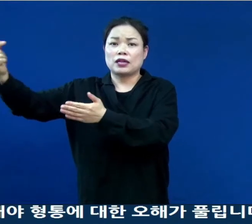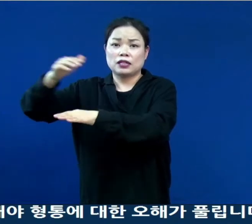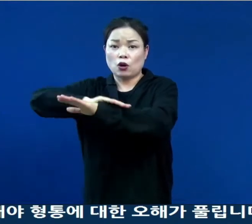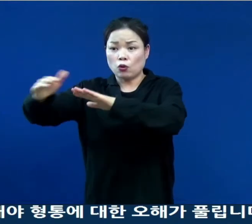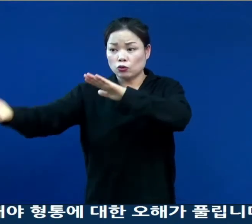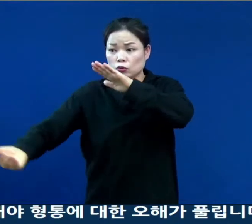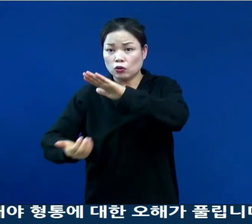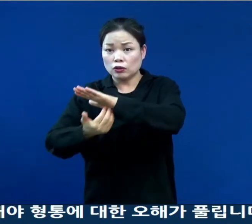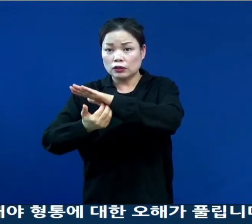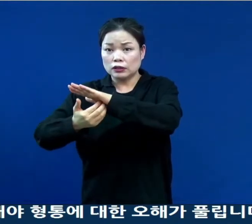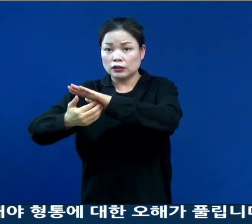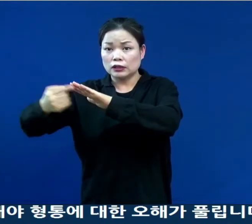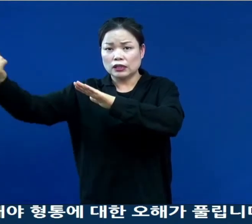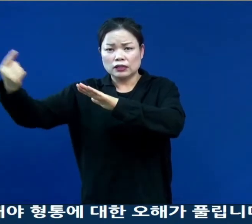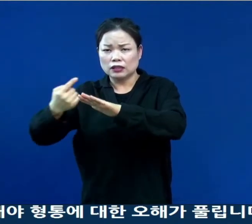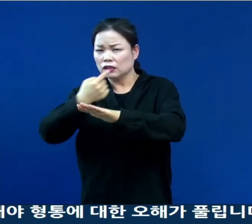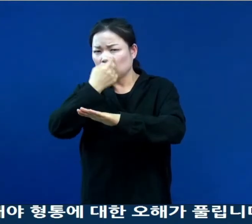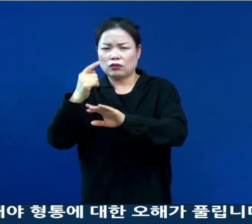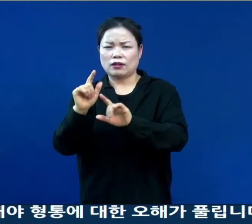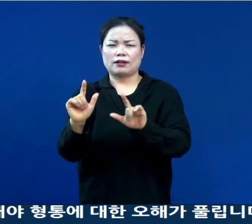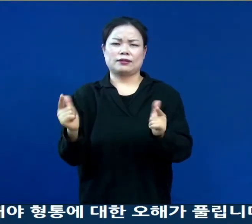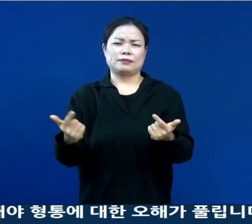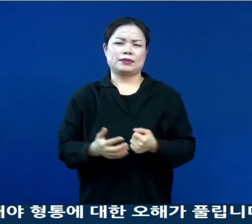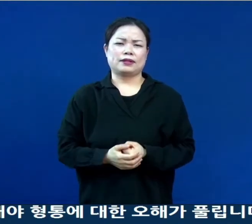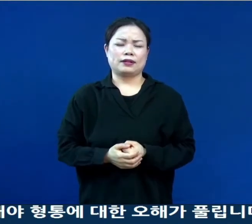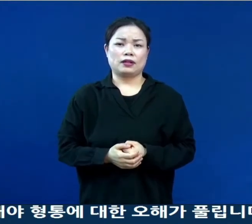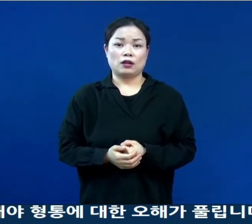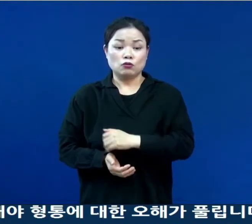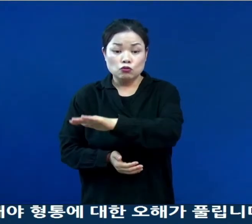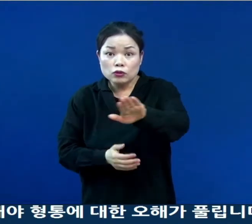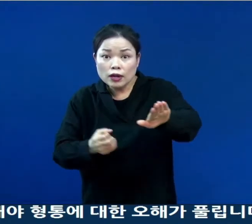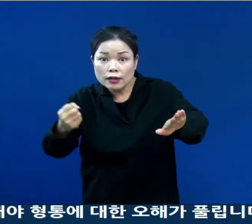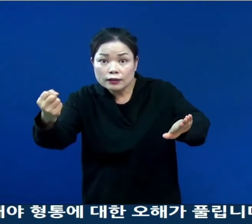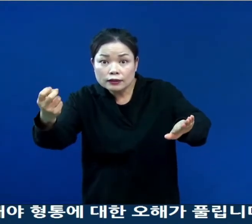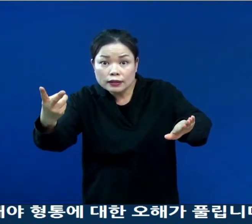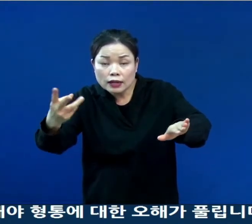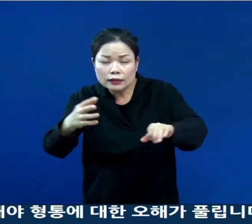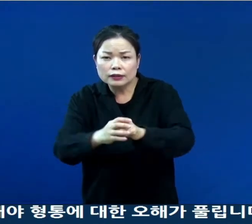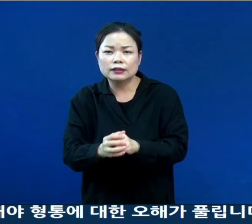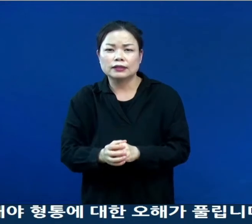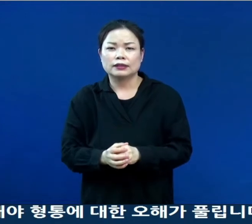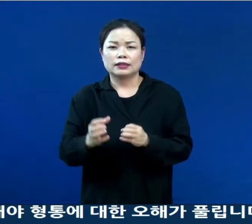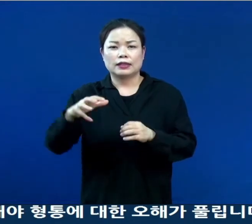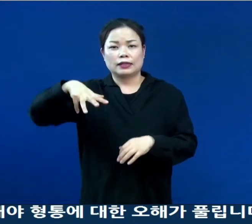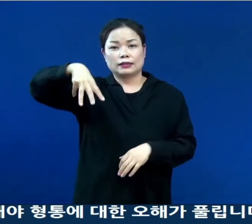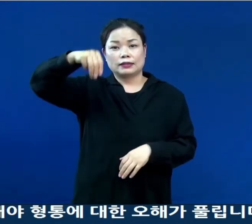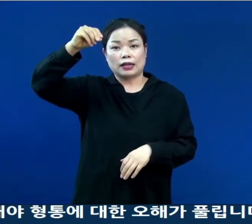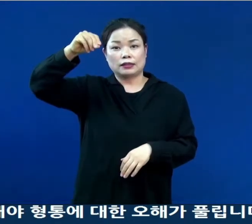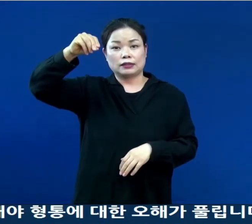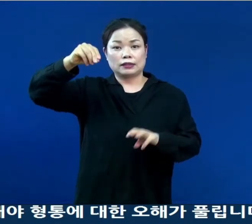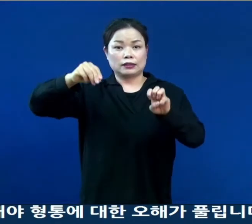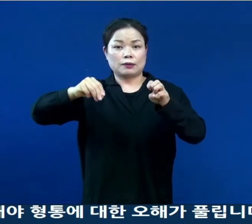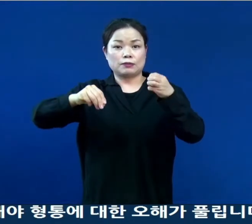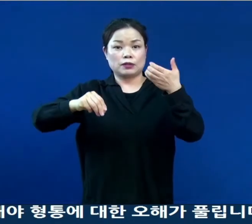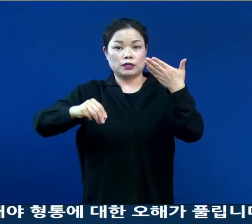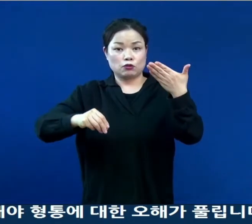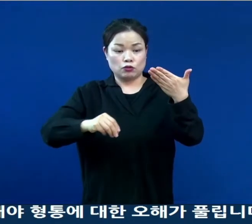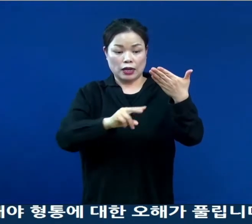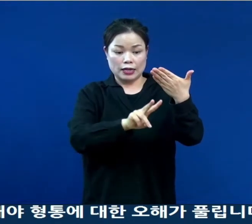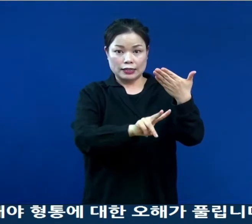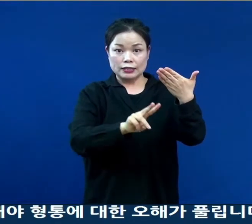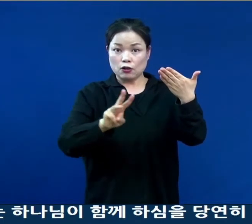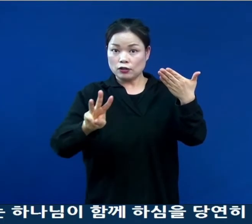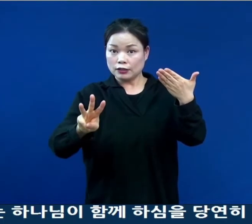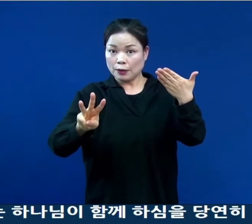증거가 된다는 것은 사실이 아닙니다. 우리가 다시 창세기 39장 2절과 3절 말씀을 함께 읽겠습니다. 2절과